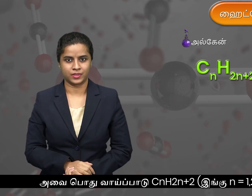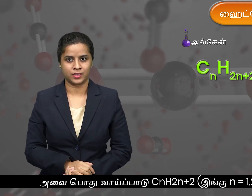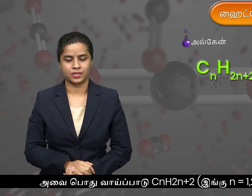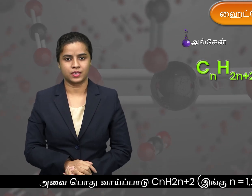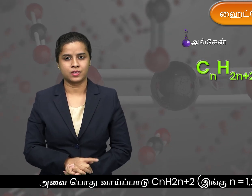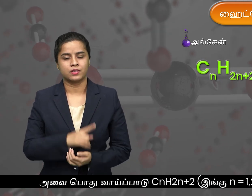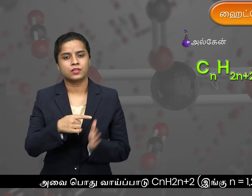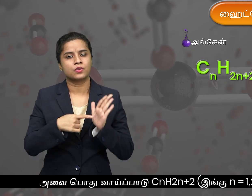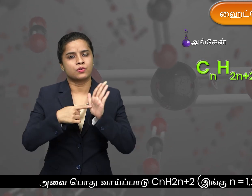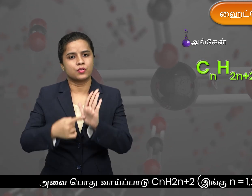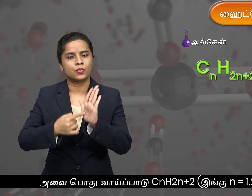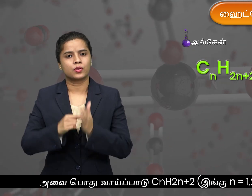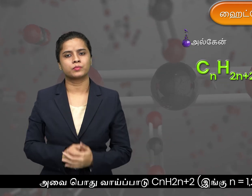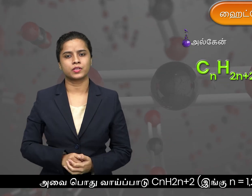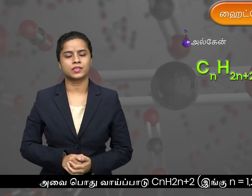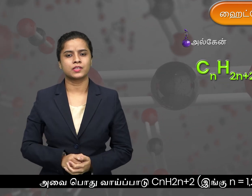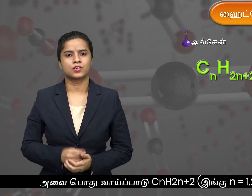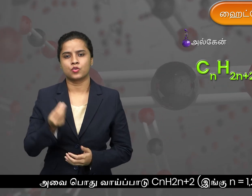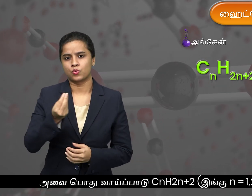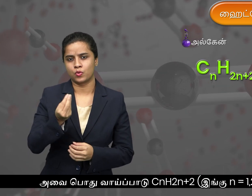அவை பொது வாய்ப்பாடு